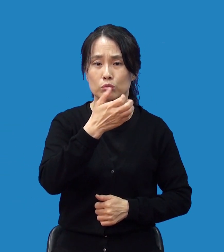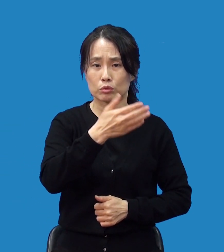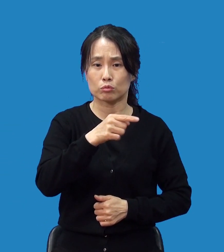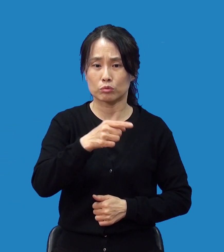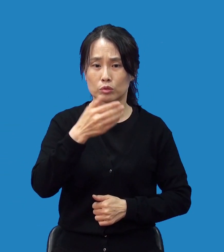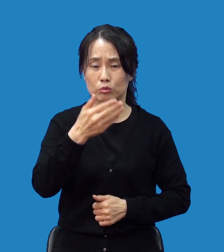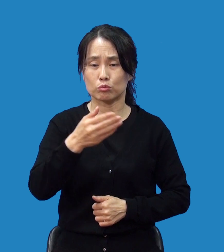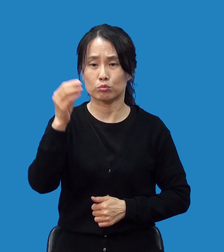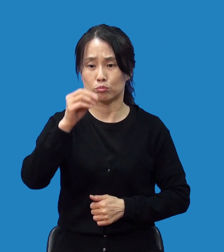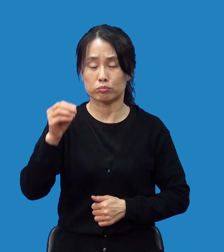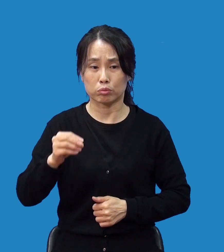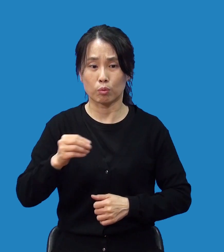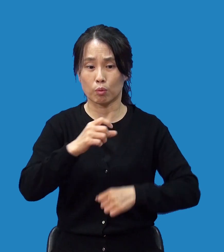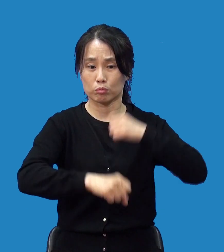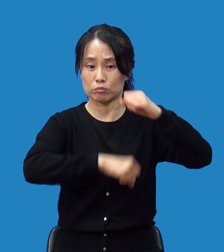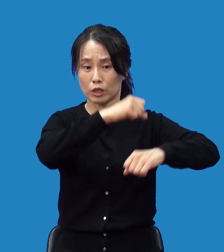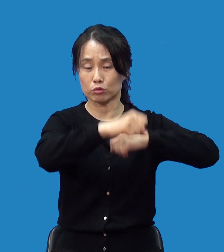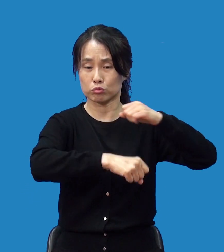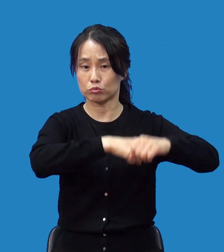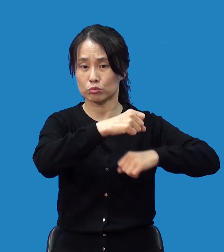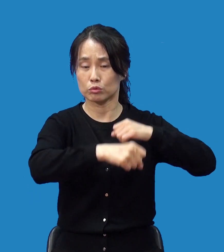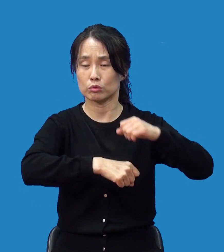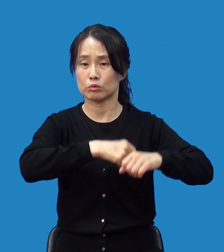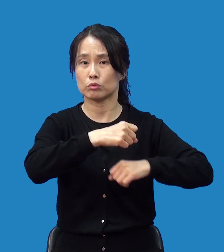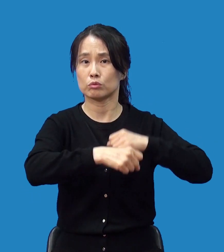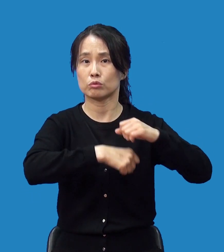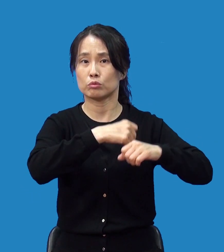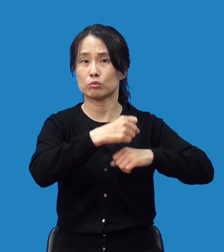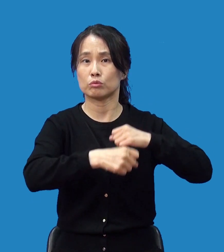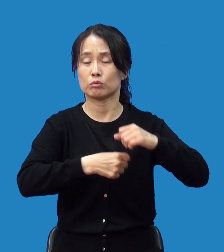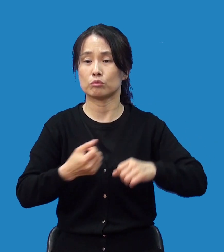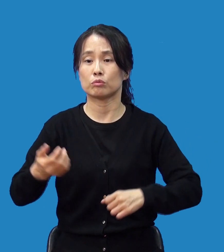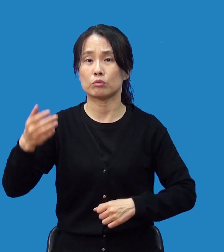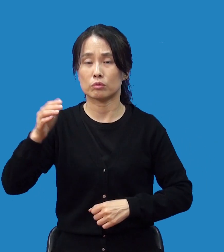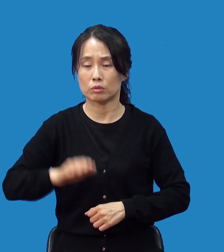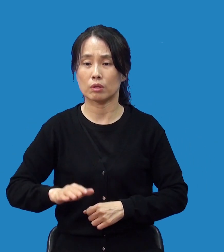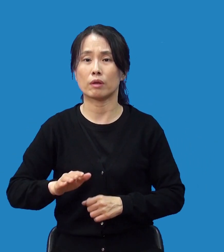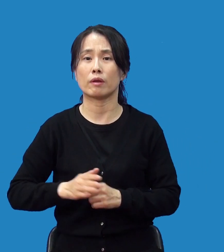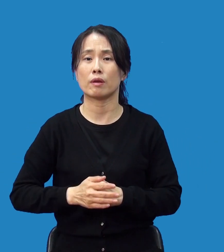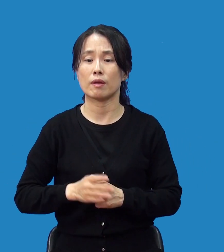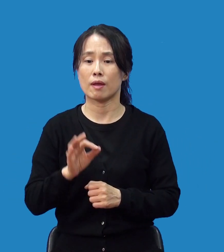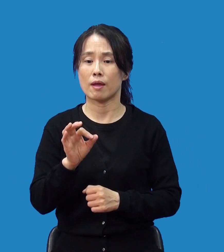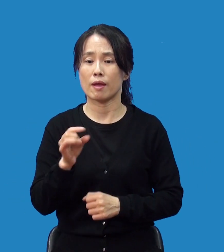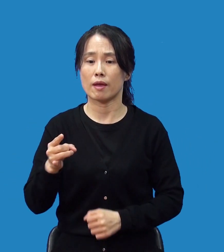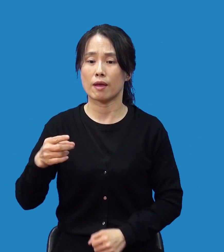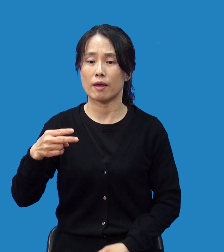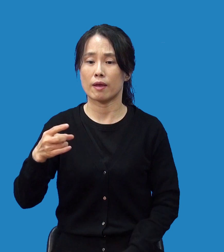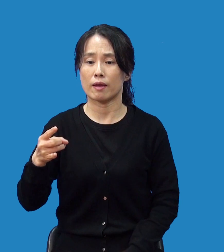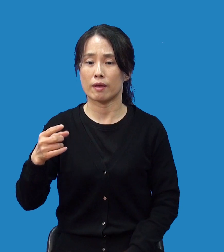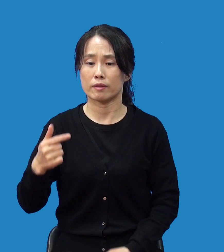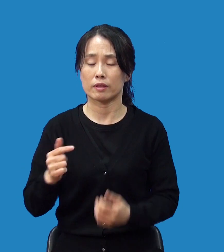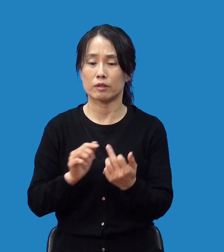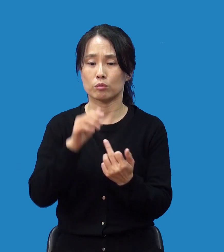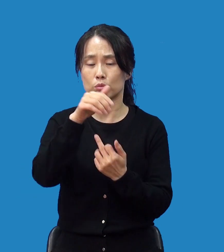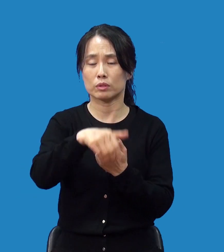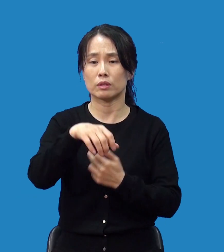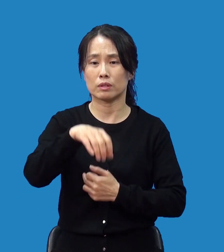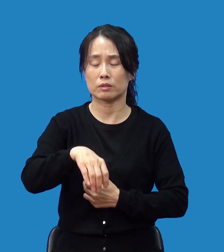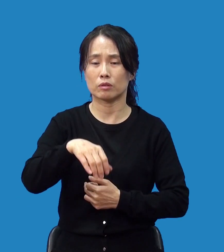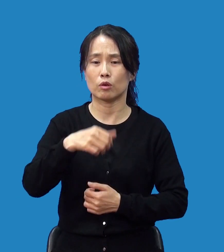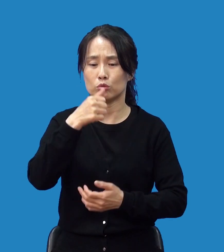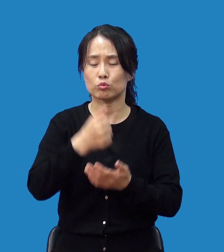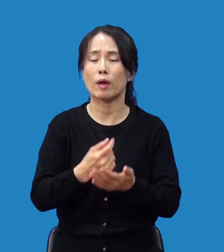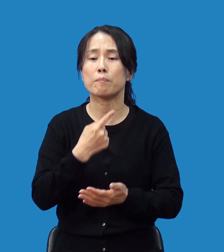99.99999%는 다 자유인데 뭐가 부족했습니까? 이 에덴 동산에 범죄한 아담과